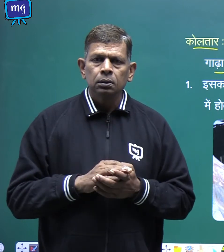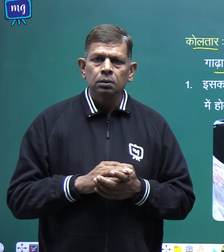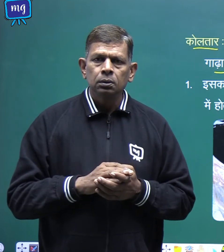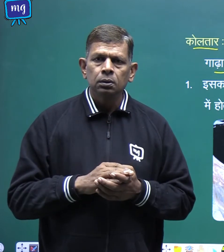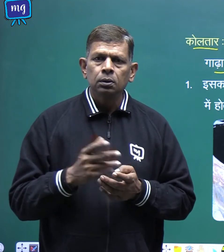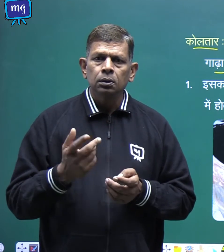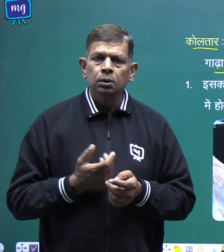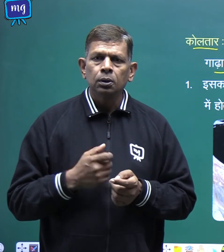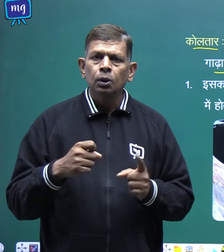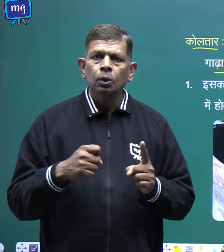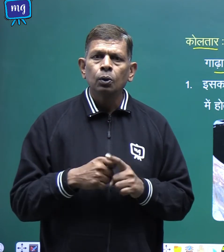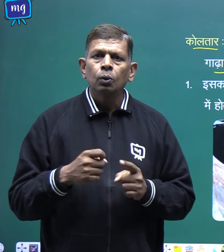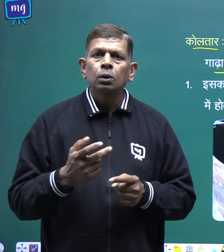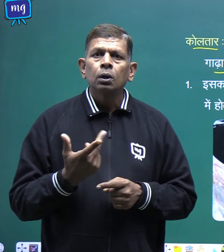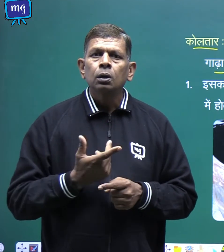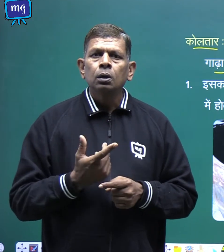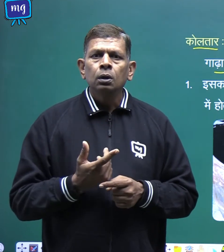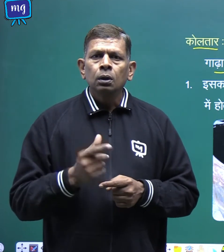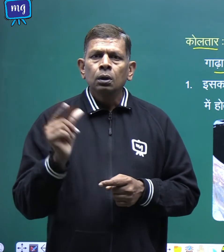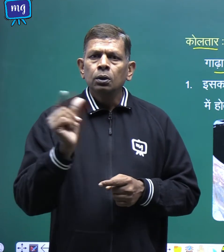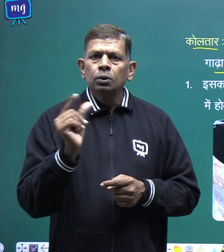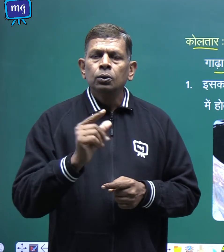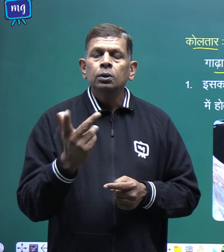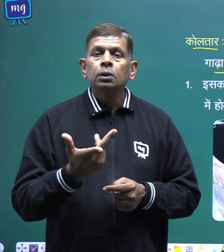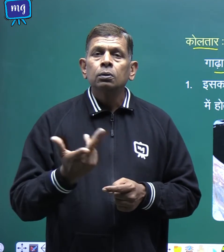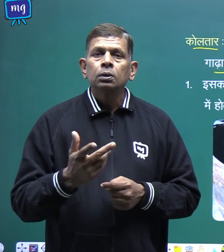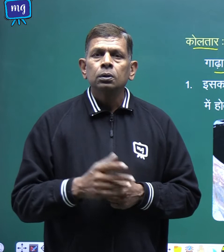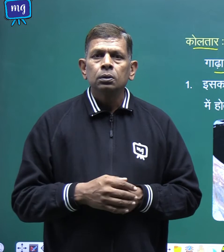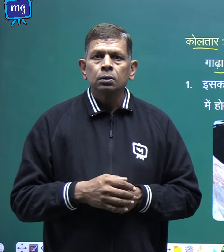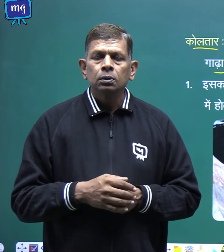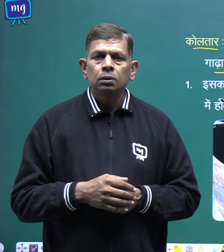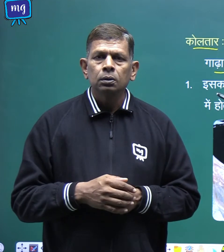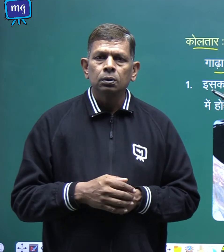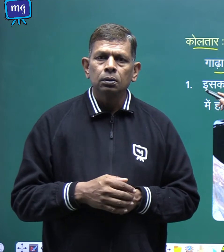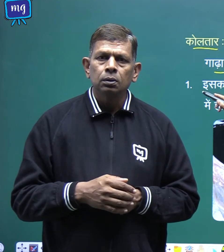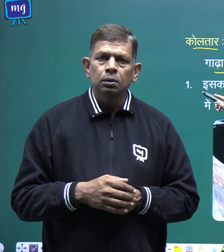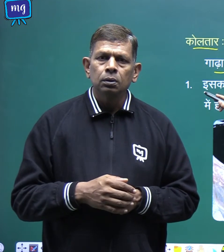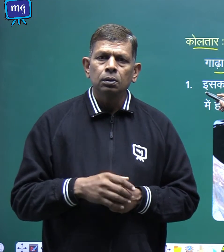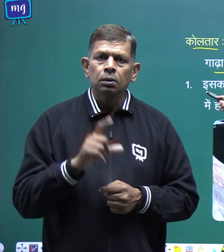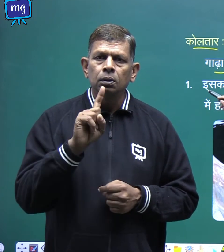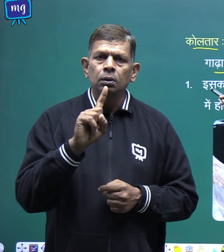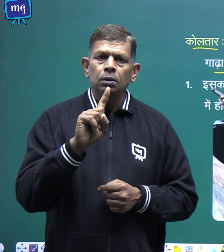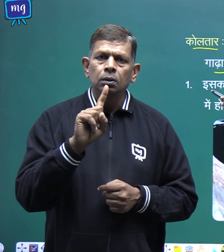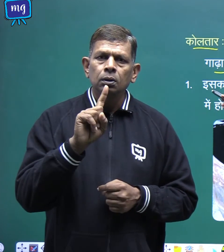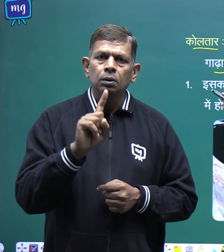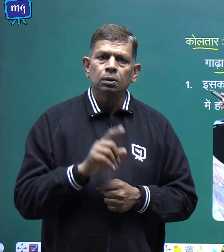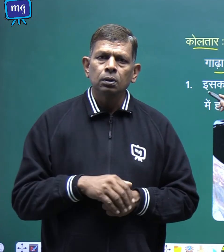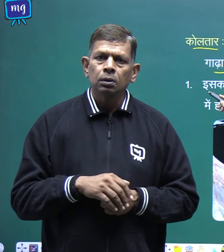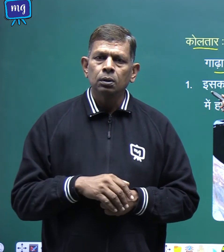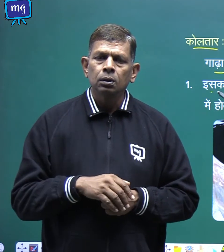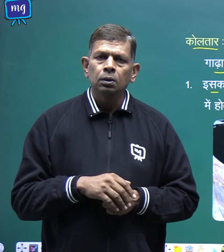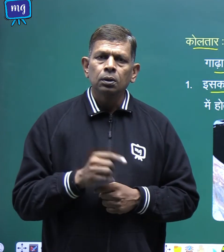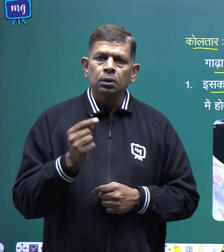कि कोलतार का क्या उपयोग होता है। नंबर एक,